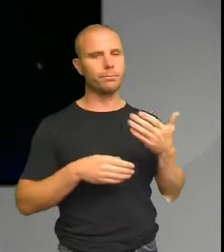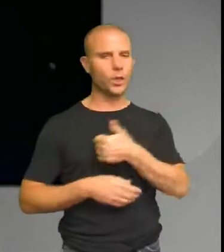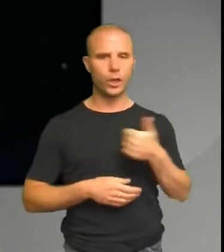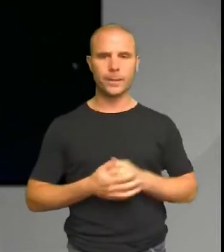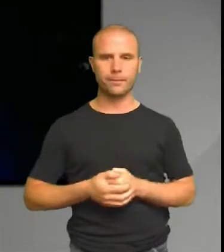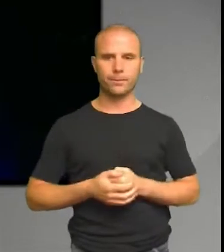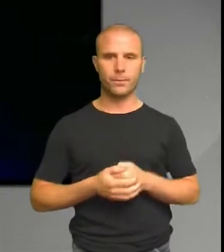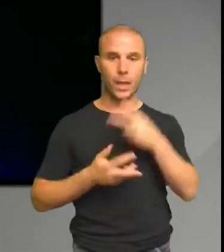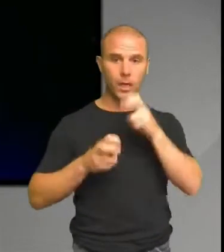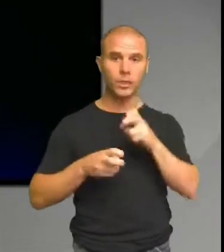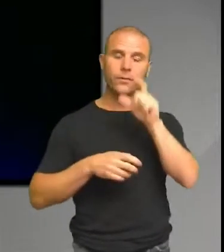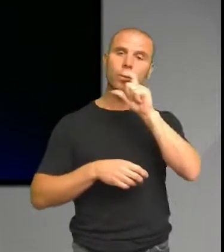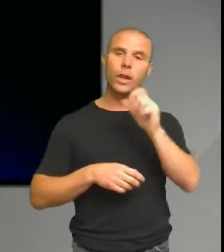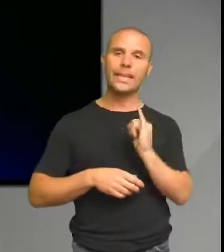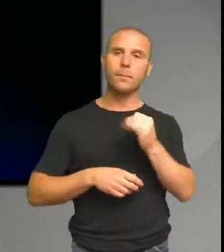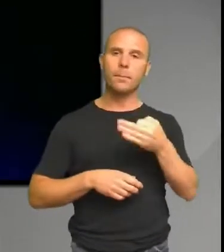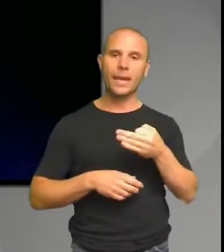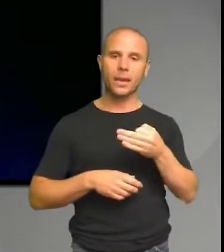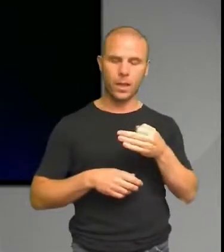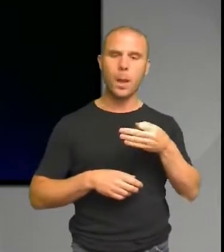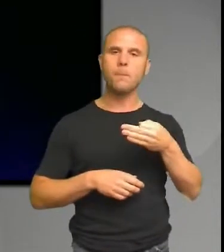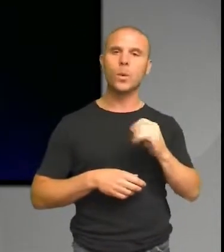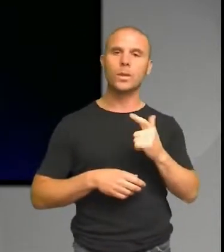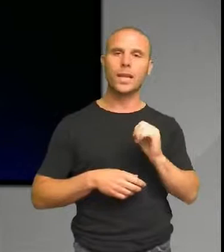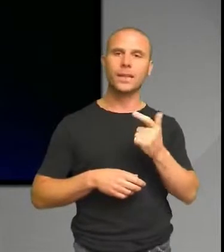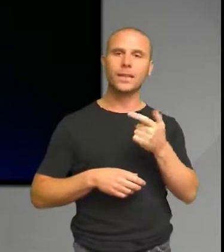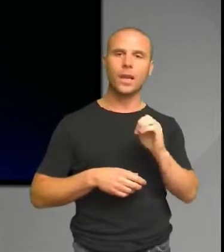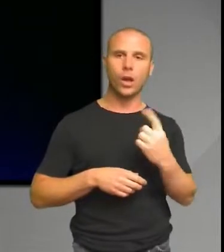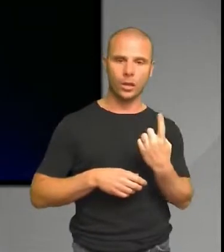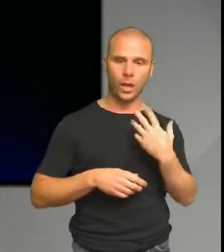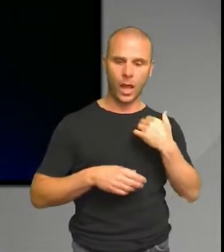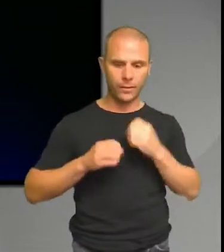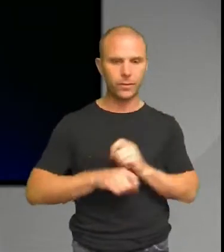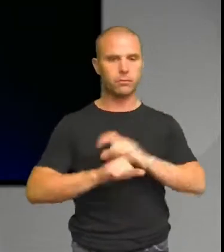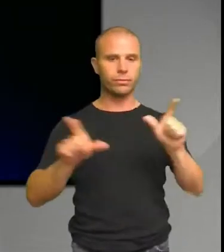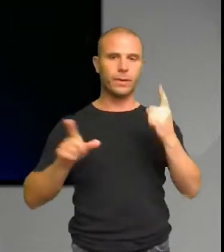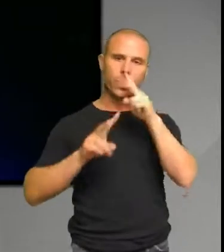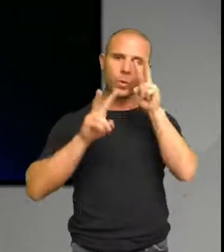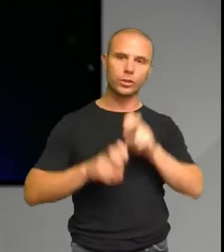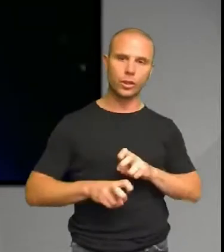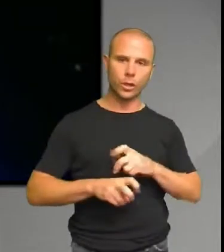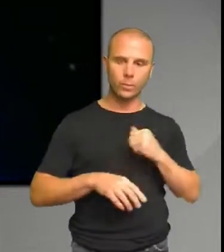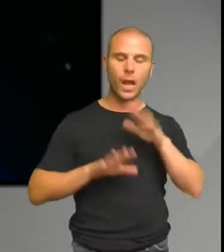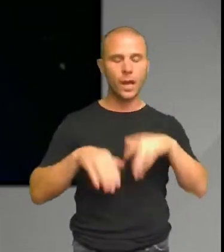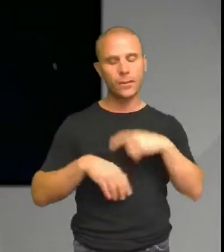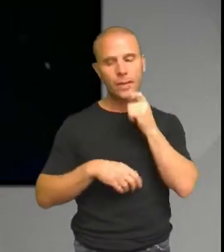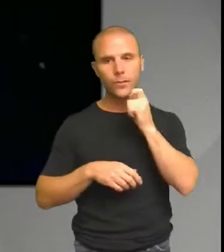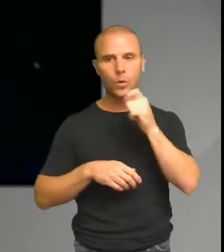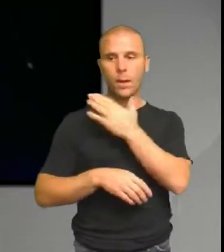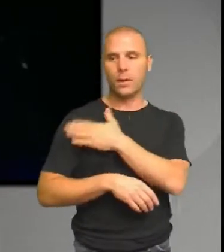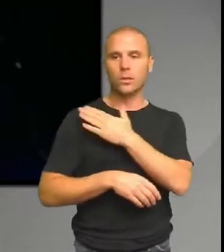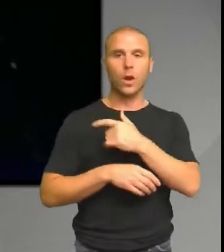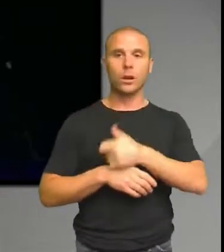Analysföretaget IP Potential lanserade för en vecka sedan en undersökning där de intervjuade personalchefer i